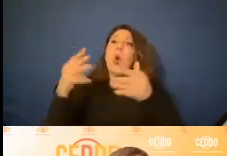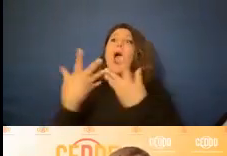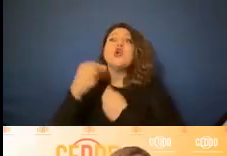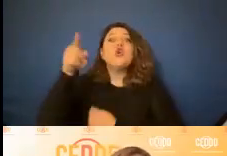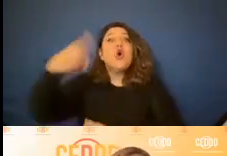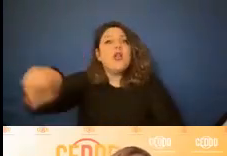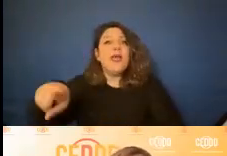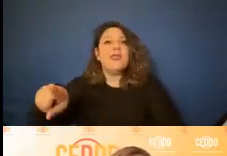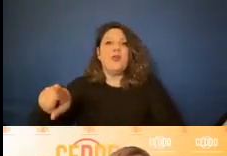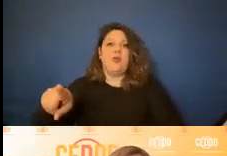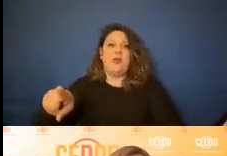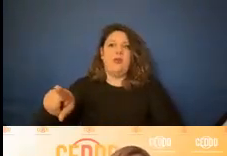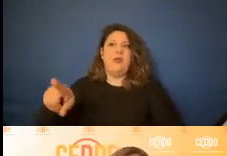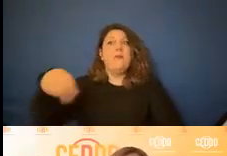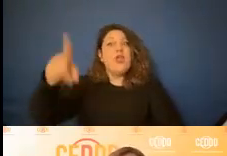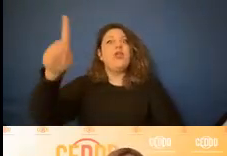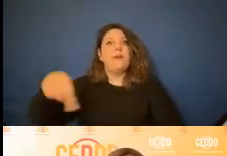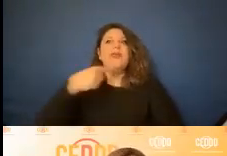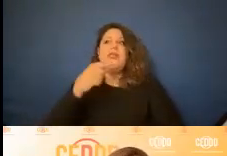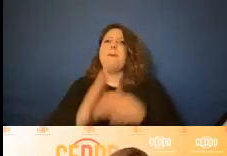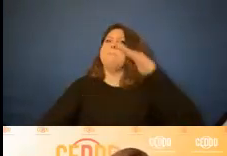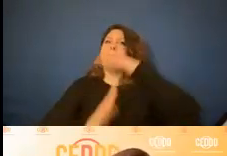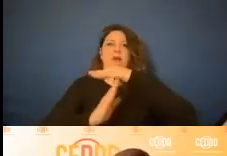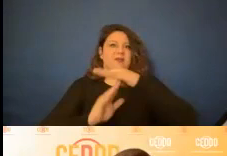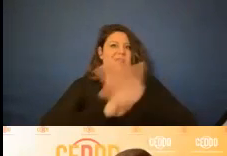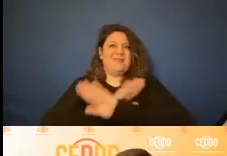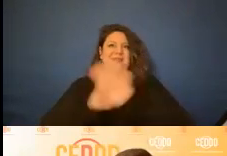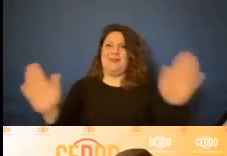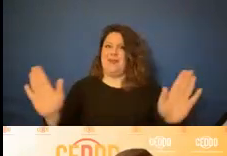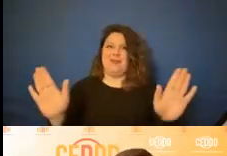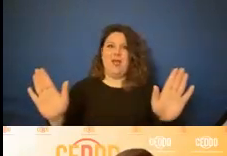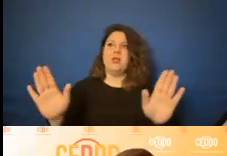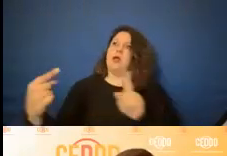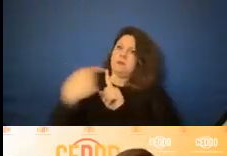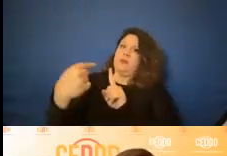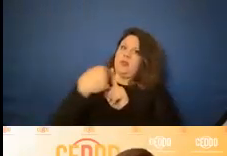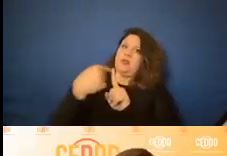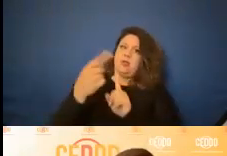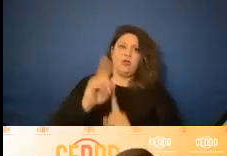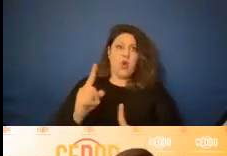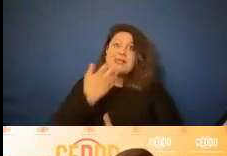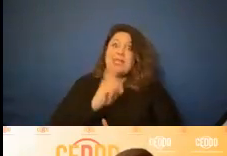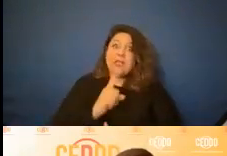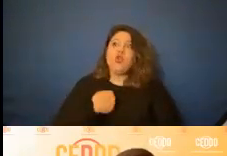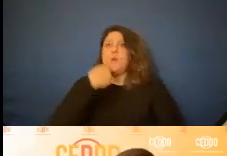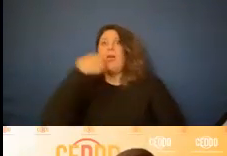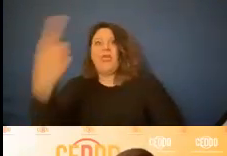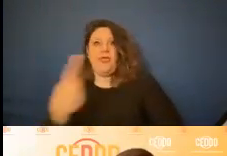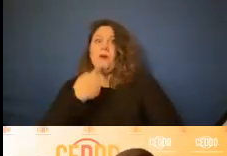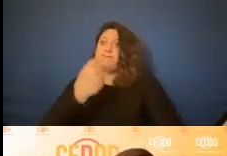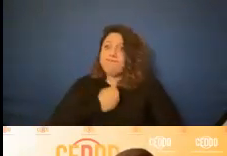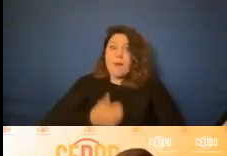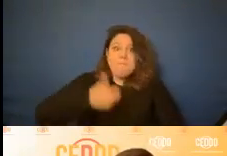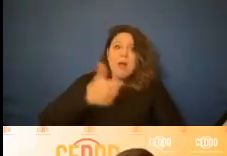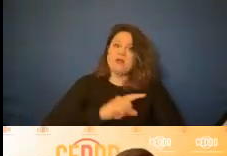de decir, basta, hasta aquí, no hay más, no te metas más conmigo, y si no lo voy a decir, y no me voy a quedar callado. Y aunque